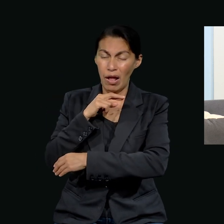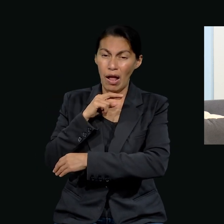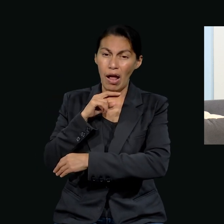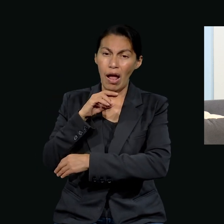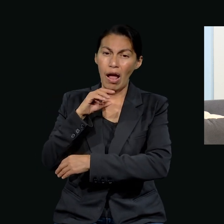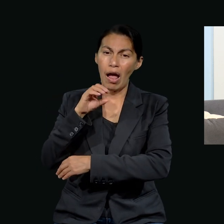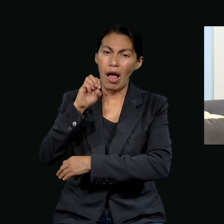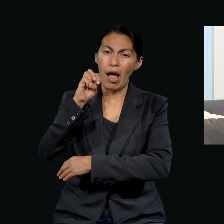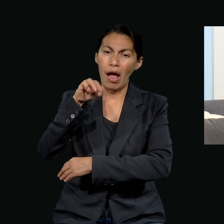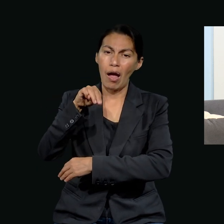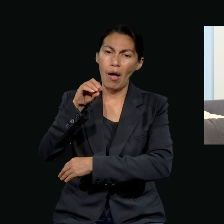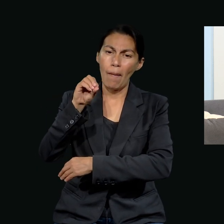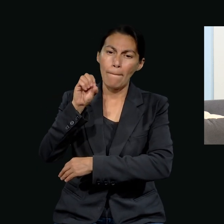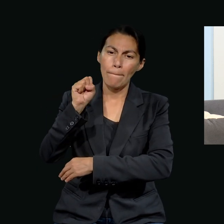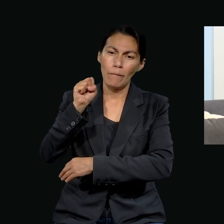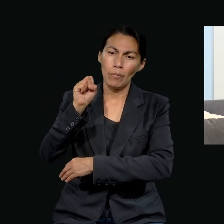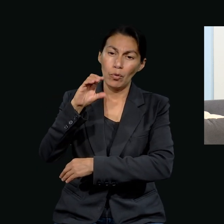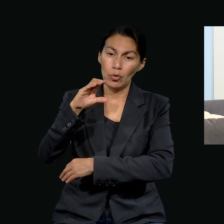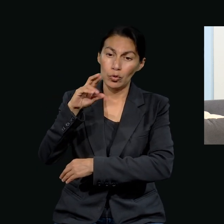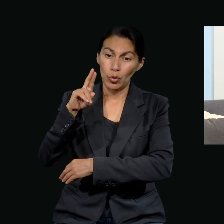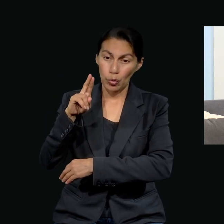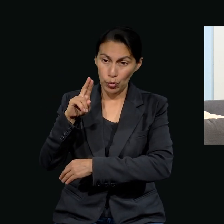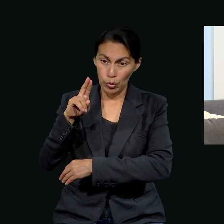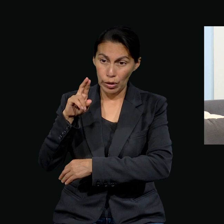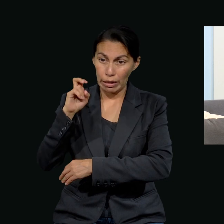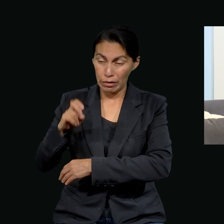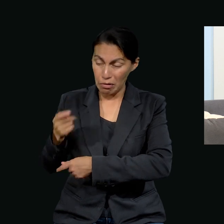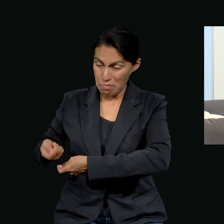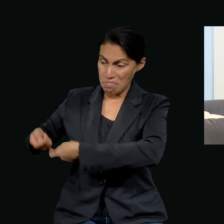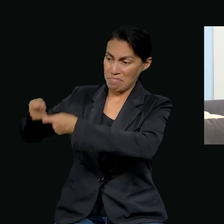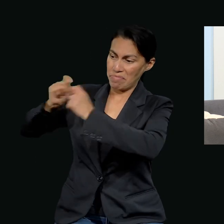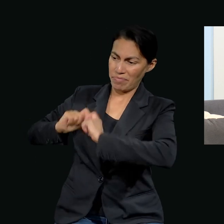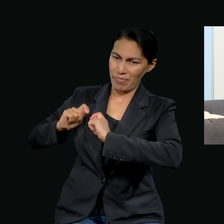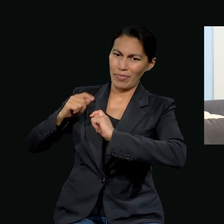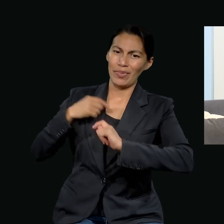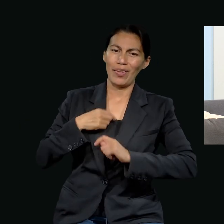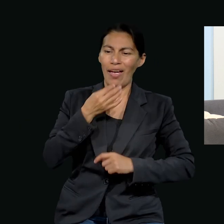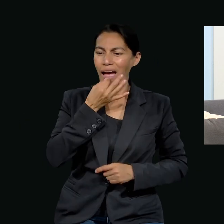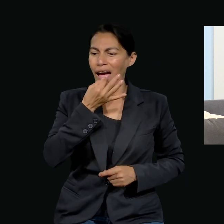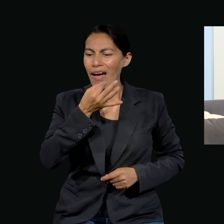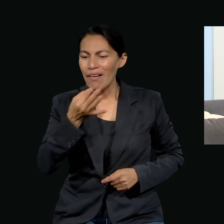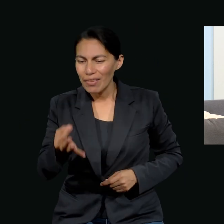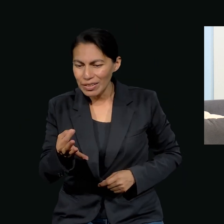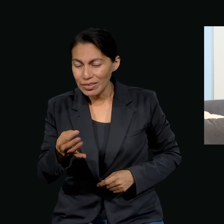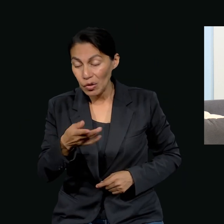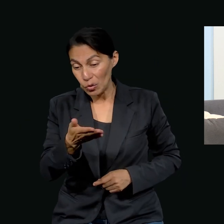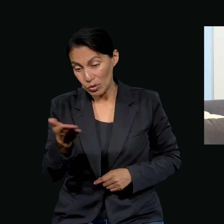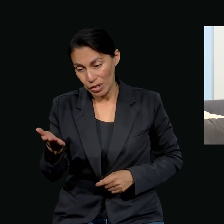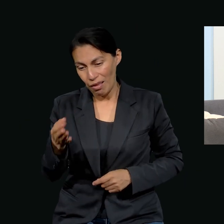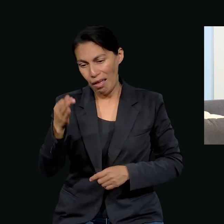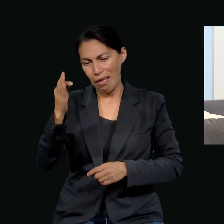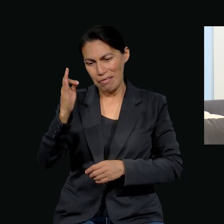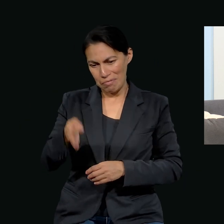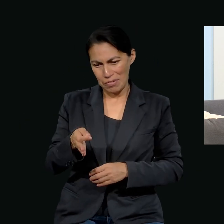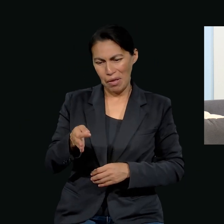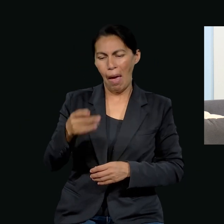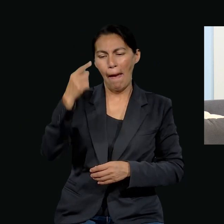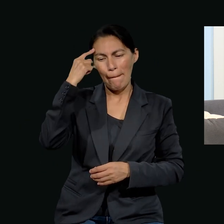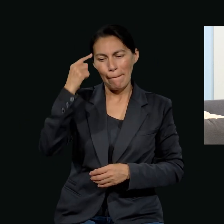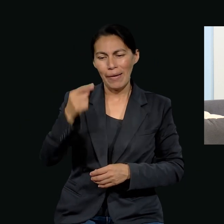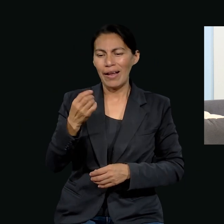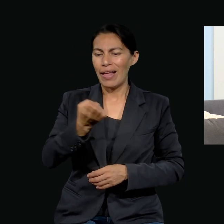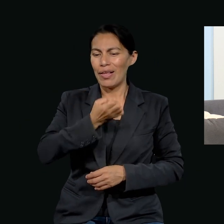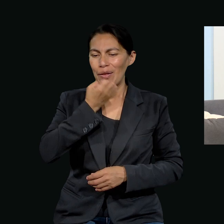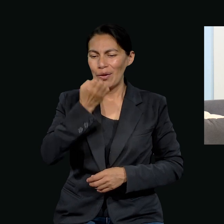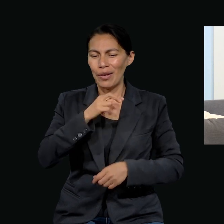reunión en Moscú, en Unión Soviética, y me encargo a mí que los recibiera usted. Es para comunicarle que usted está aceptado para